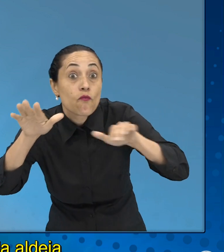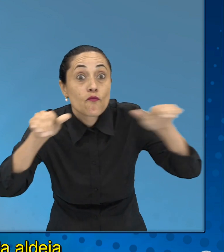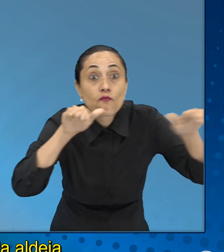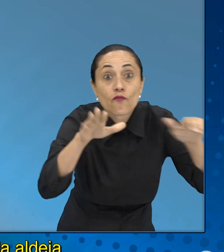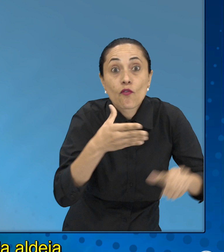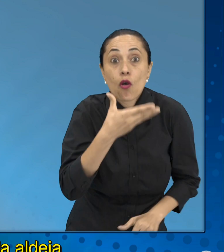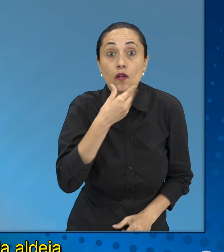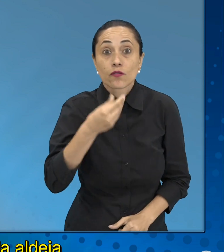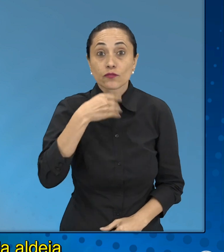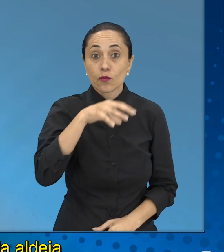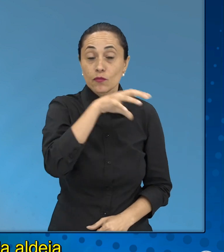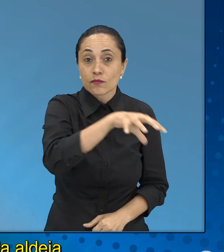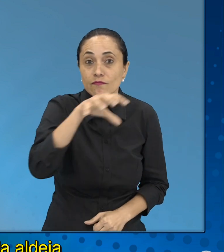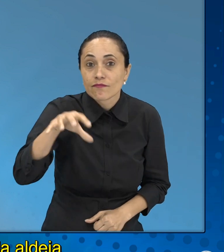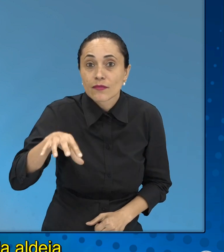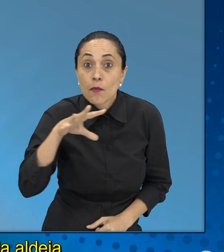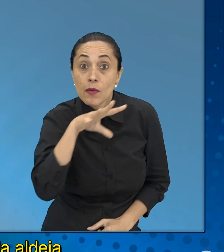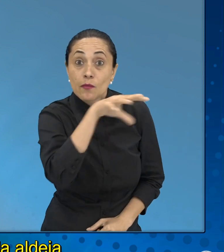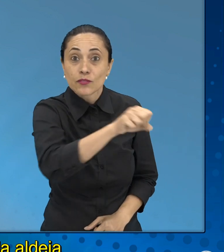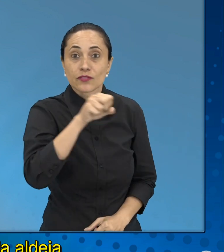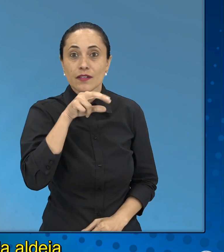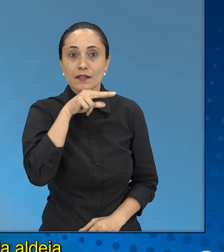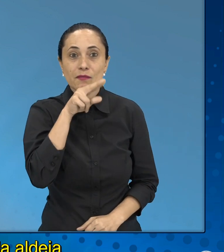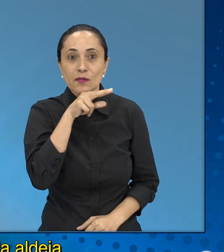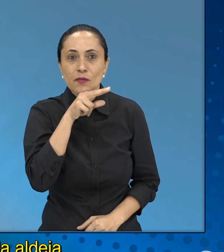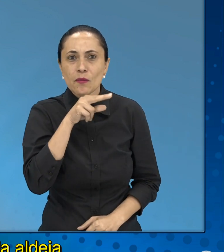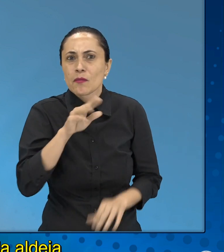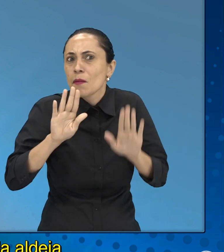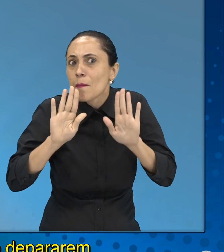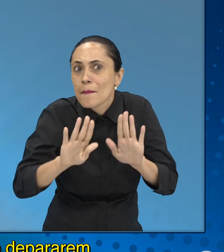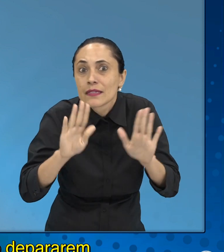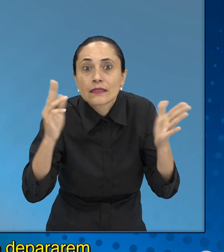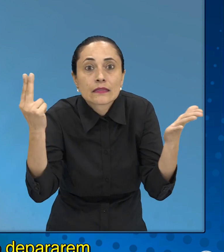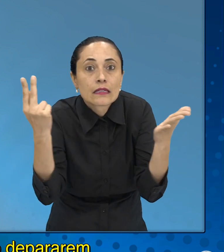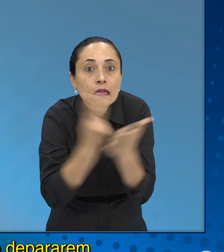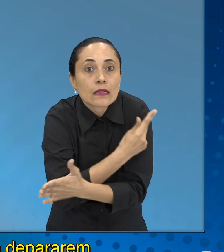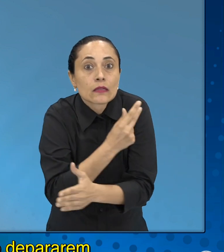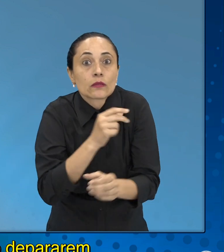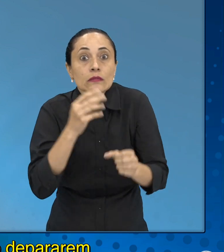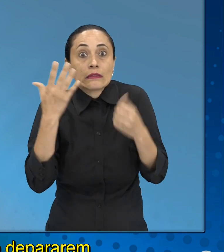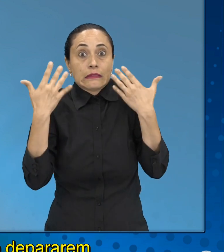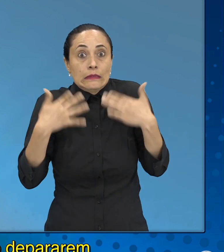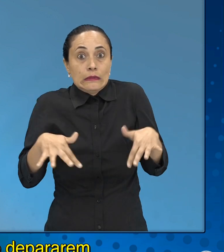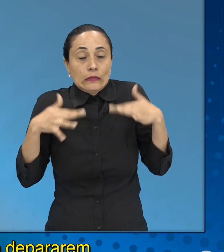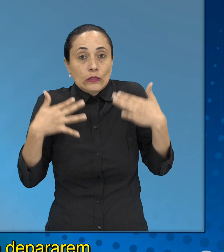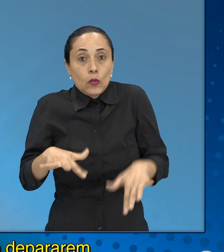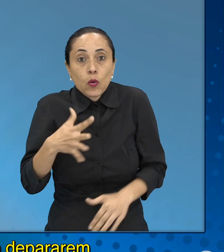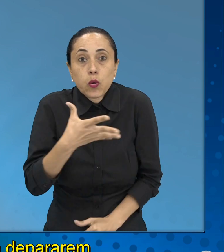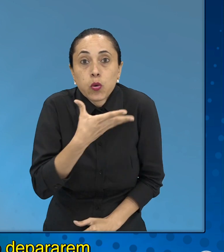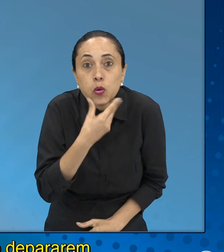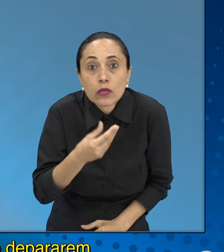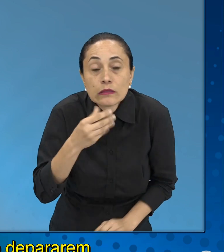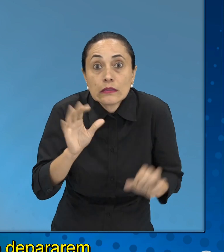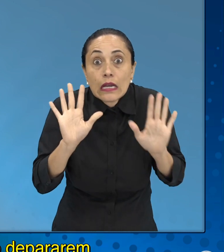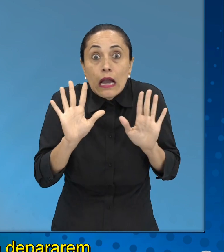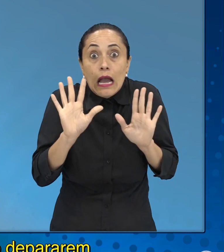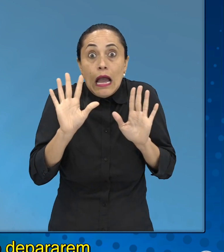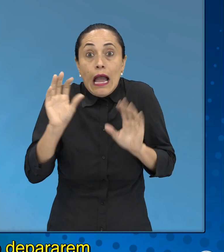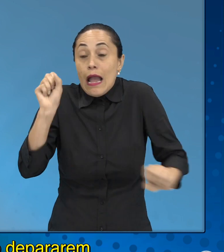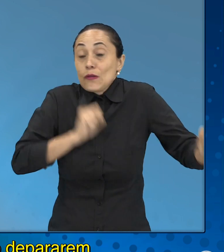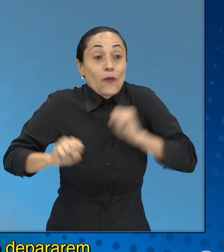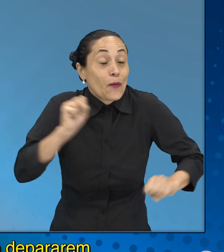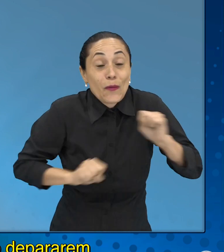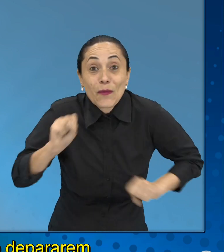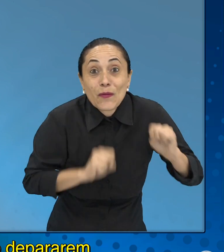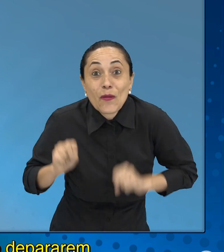Tanguena convoca os homens da aldeia para buscar a cobra. Porém, os homens, ao se depararem